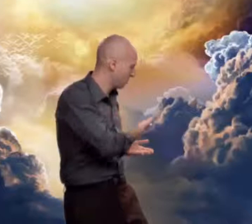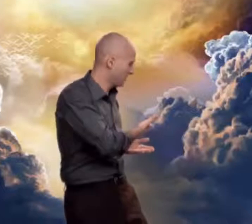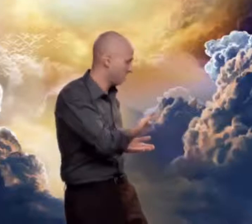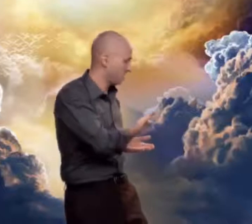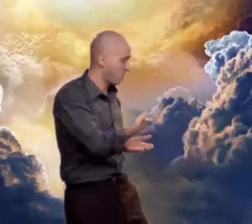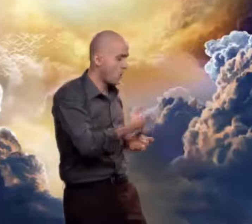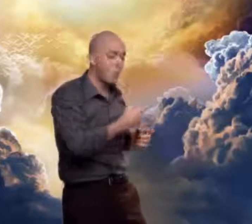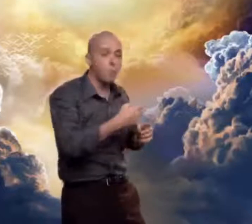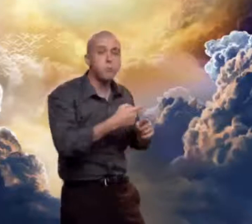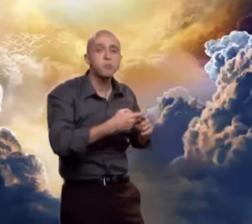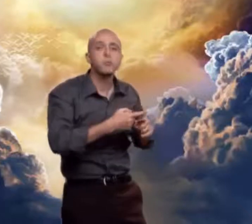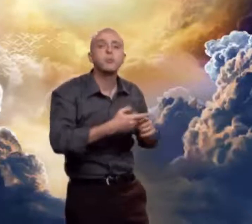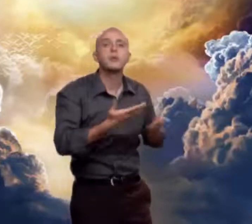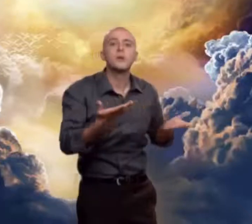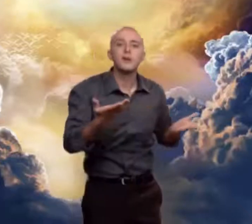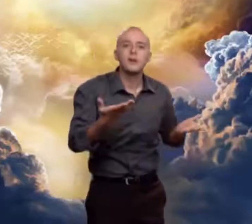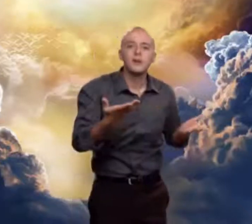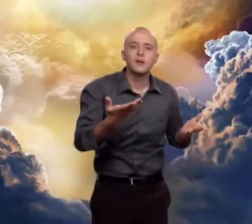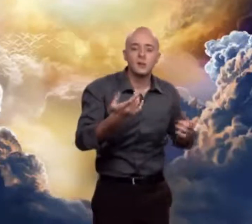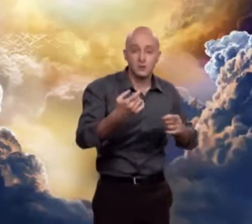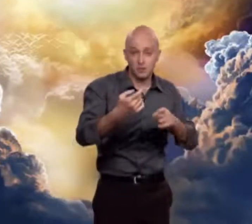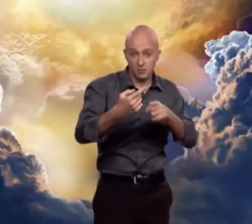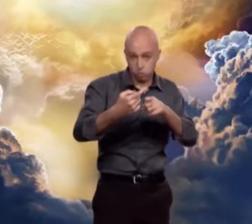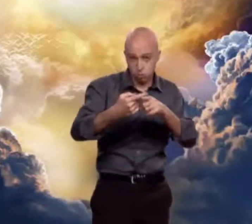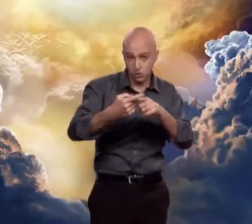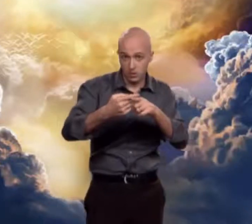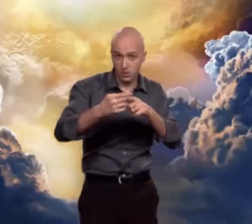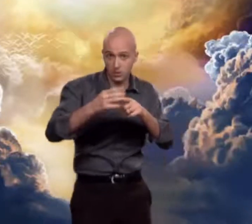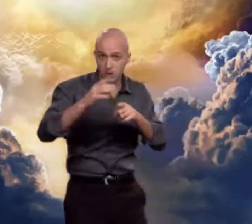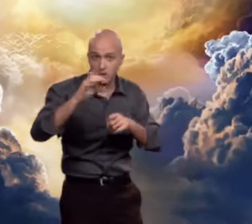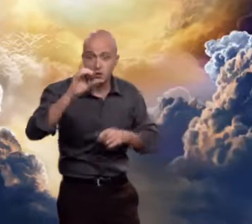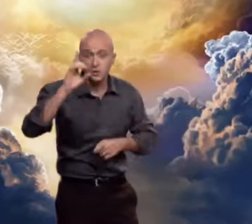Criaturas provadas nunca mais se desviarão da fidelidade àquele cujo